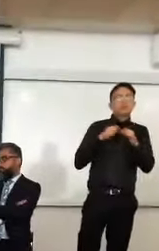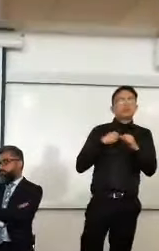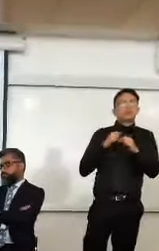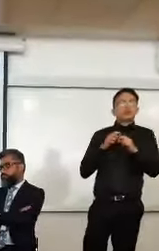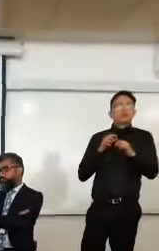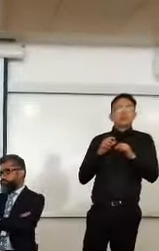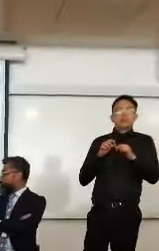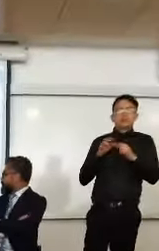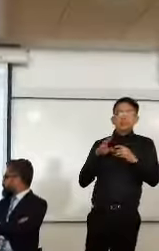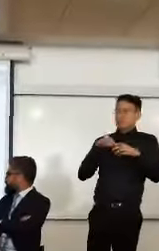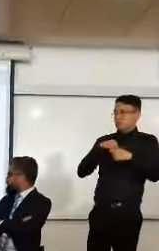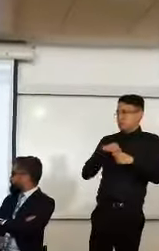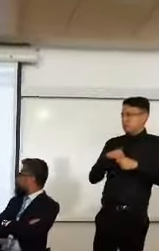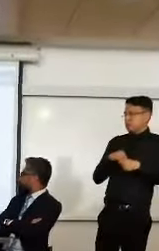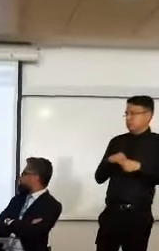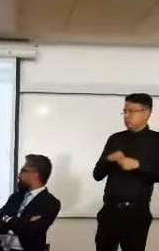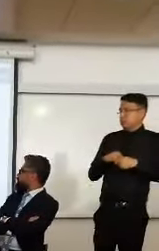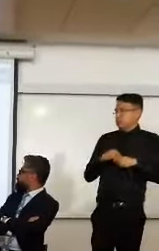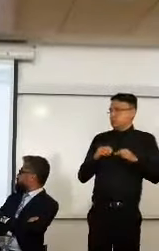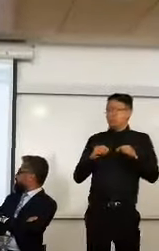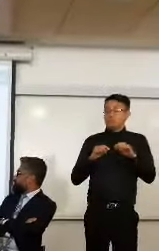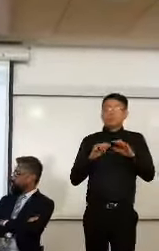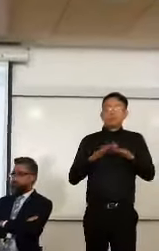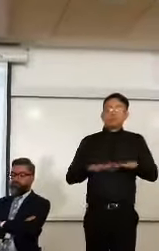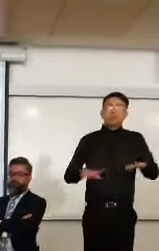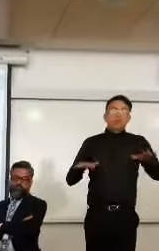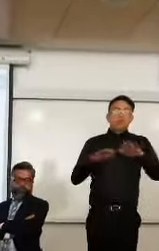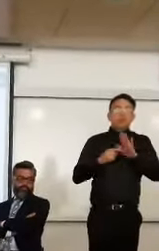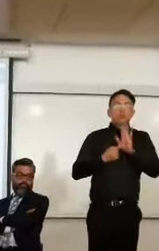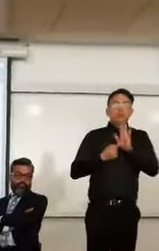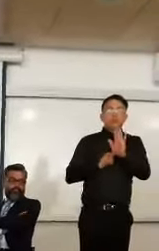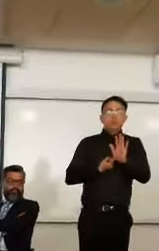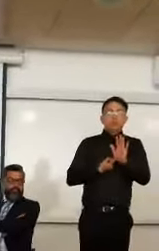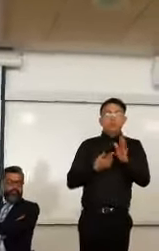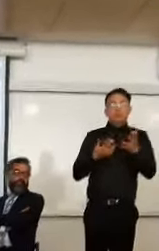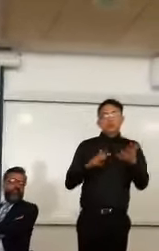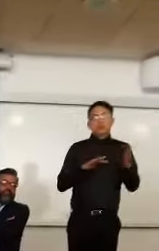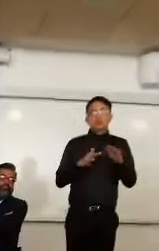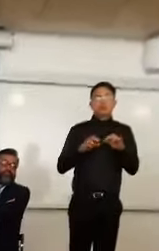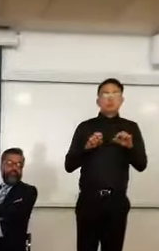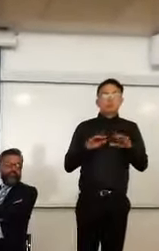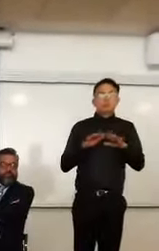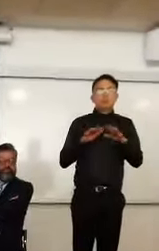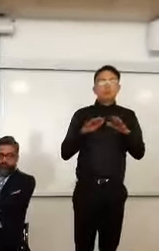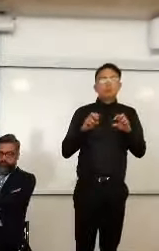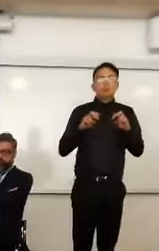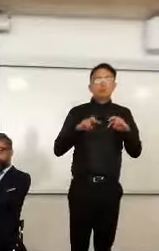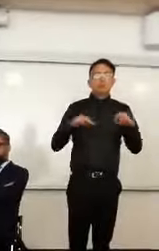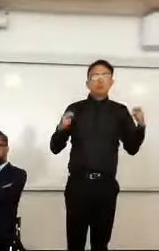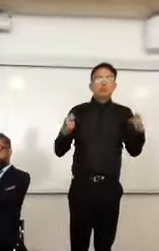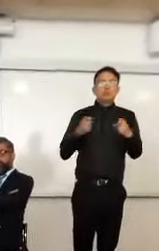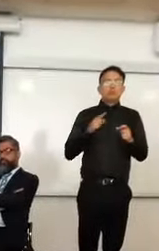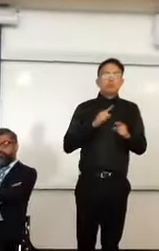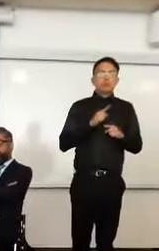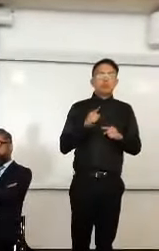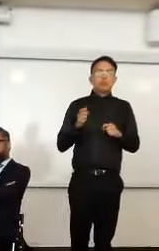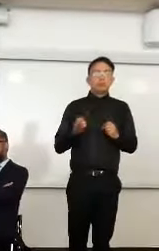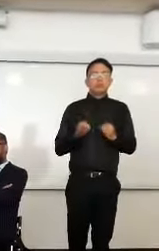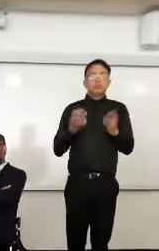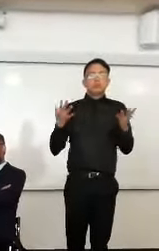del despacho. Entonces, eso fue más o menos, teníamos una mesa técnica de alrededor